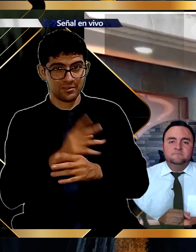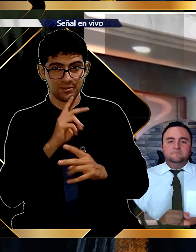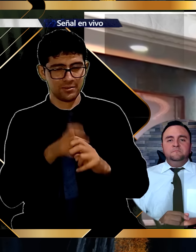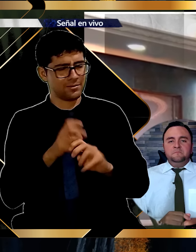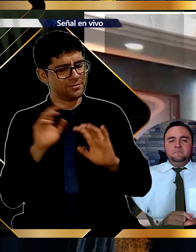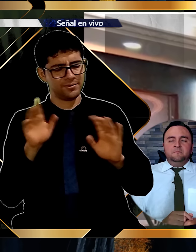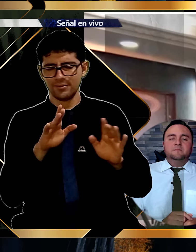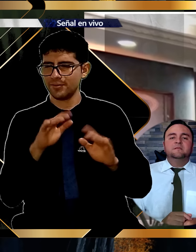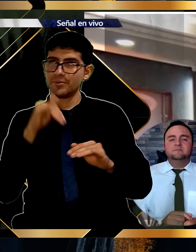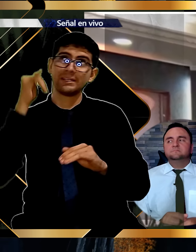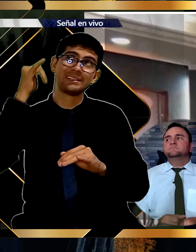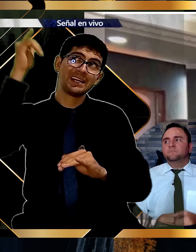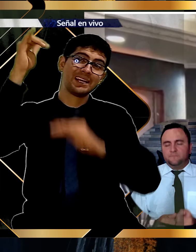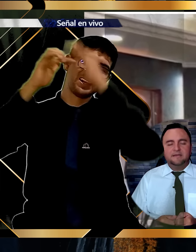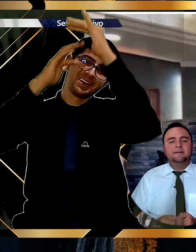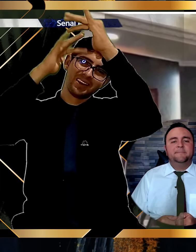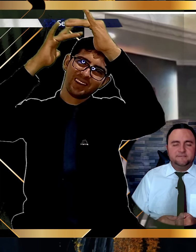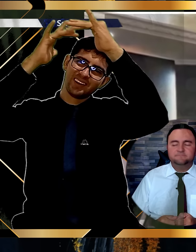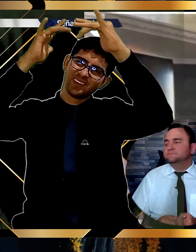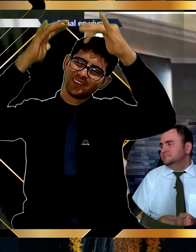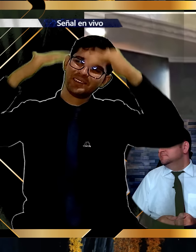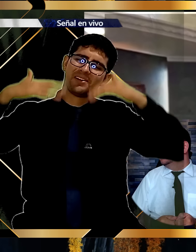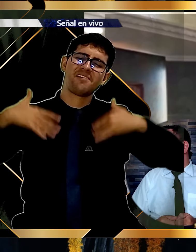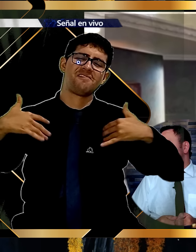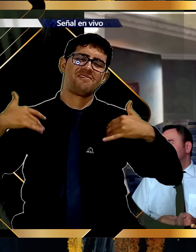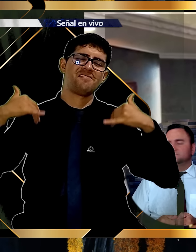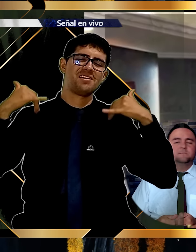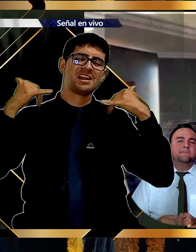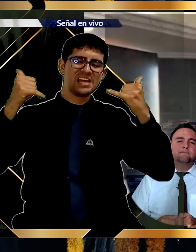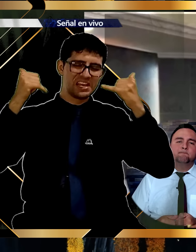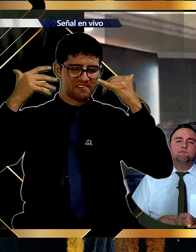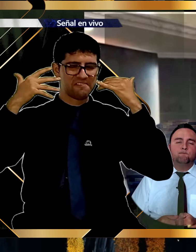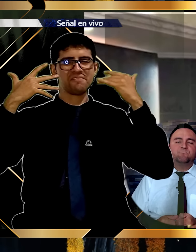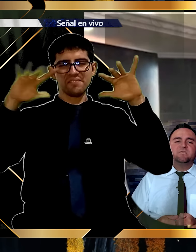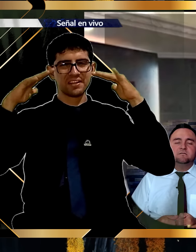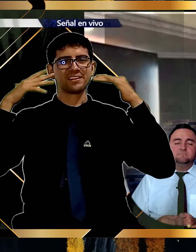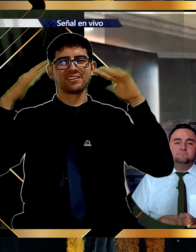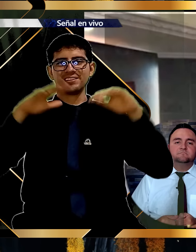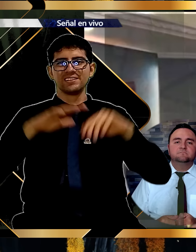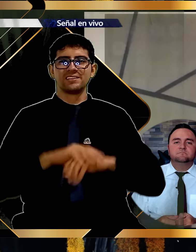Yo de que me voy, me voy. ¿Y tú te quedas o te vas?